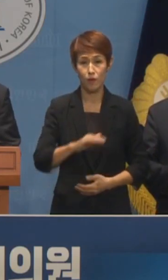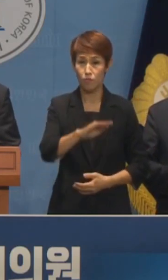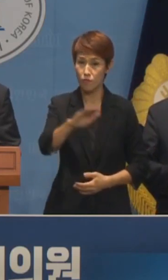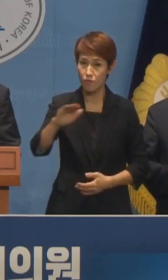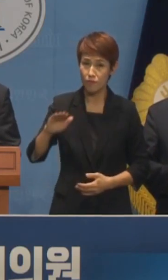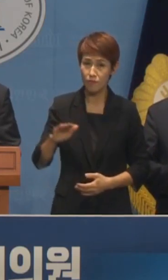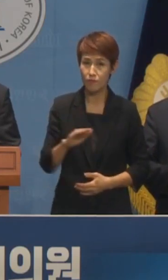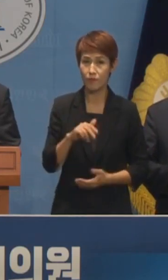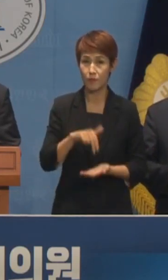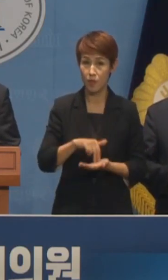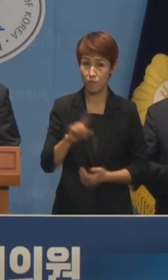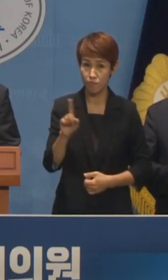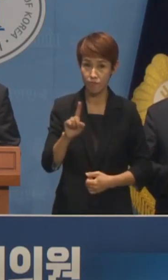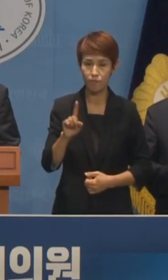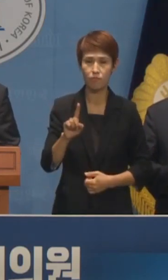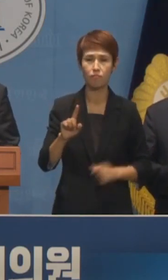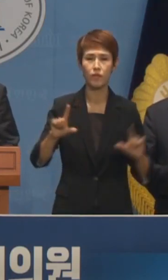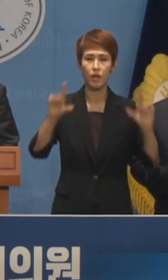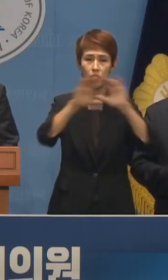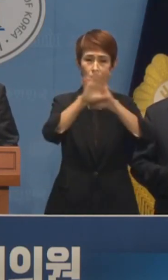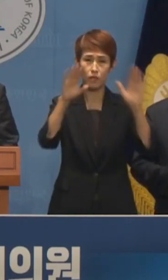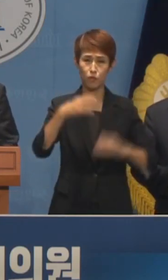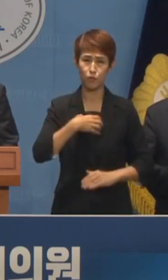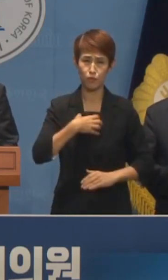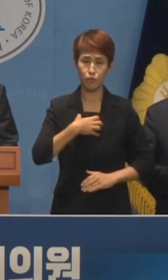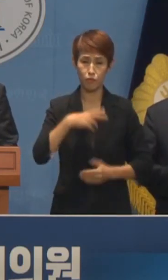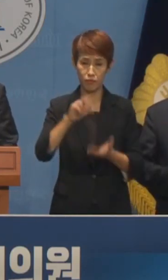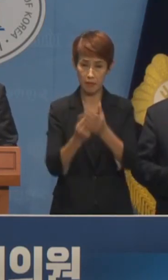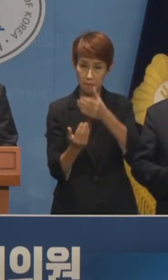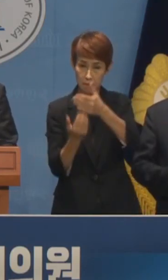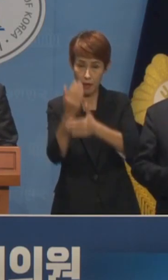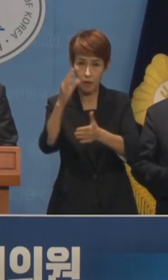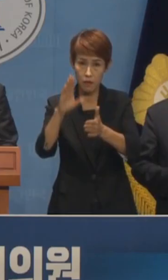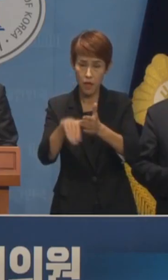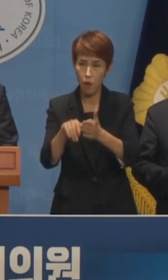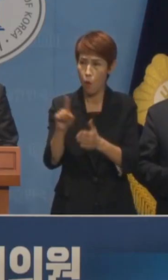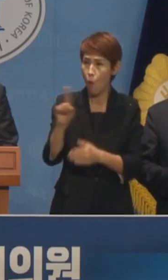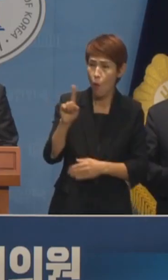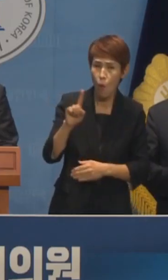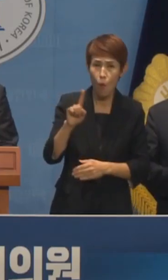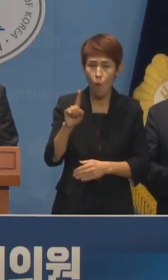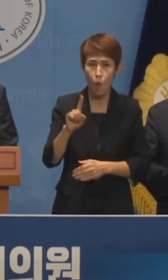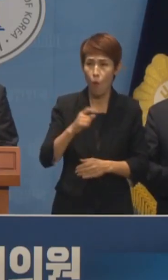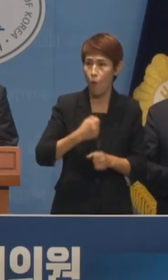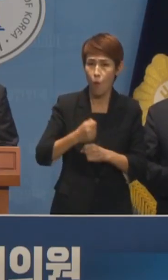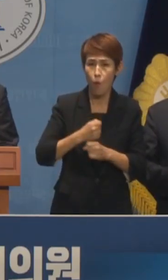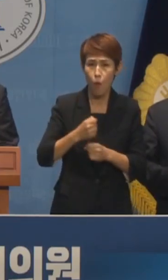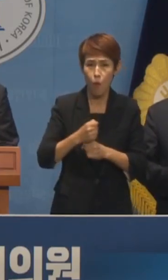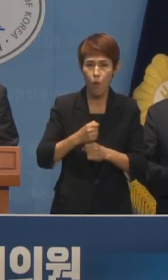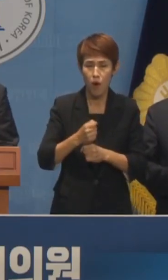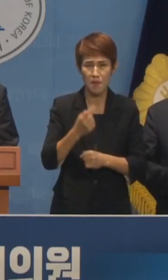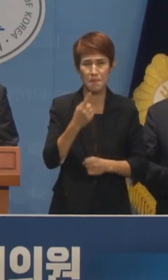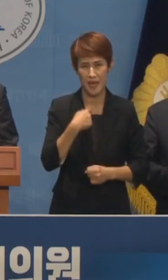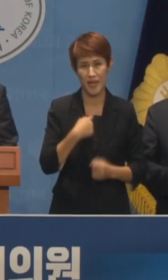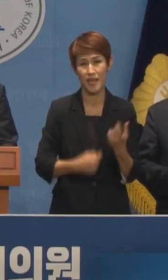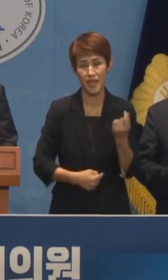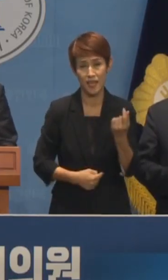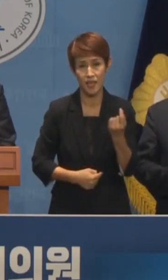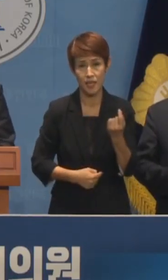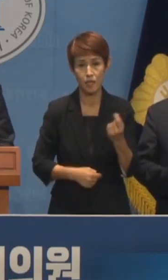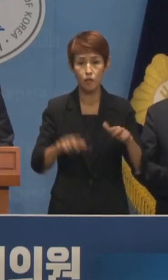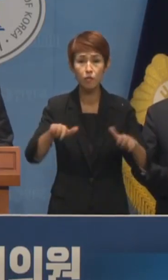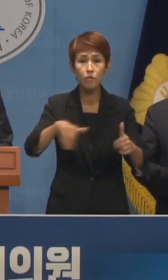익숙하지만 기후위기도 처음 등장했을 때는 낯설고 모두의 동의를 구하기 어려웠습니다. 그런데